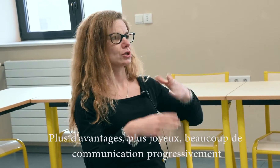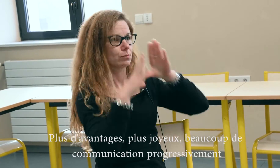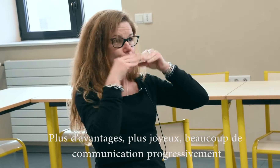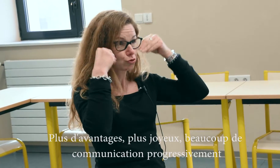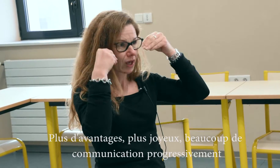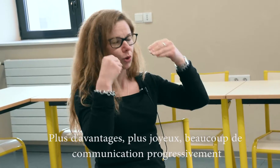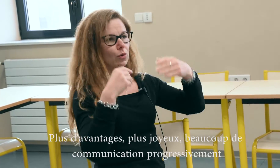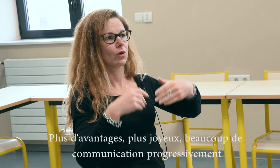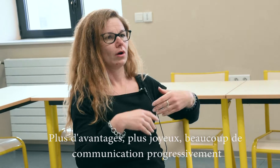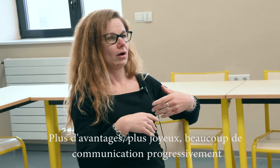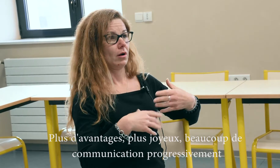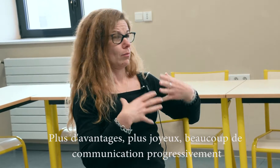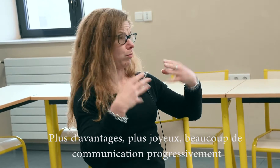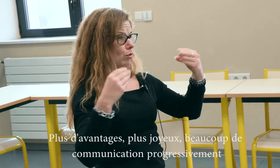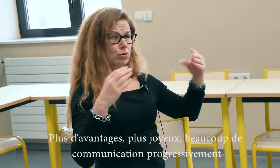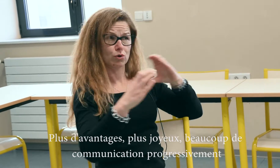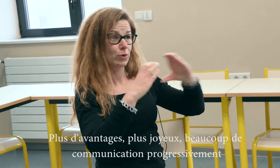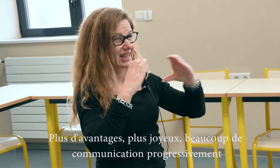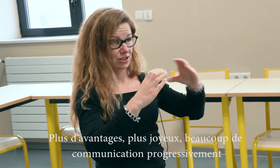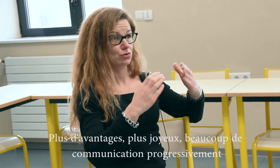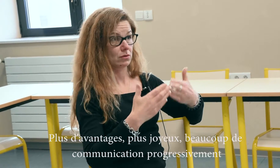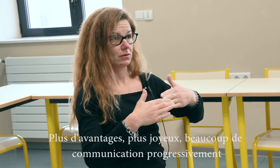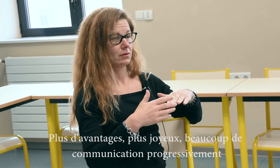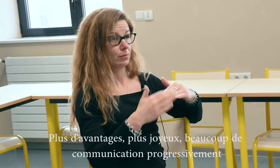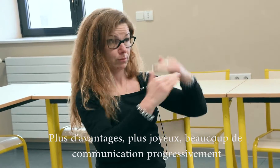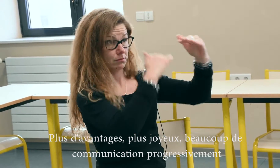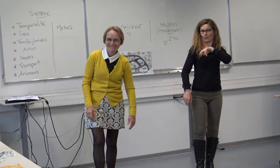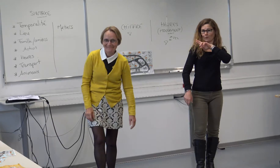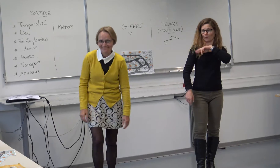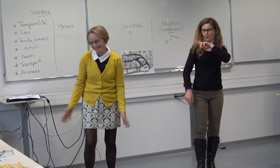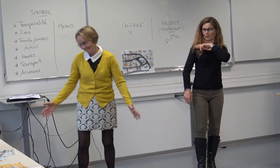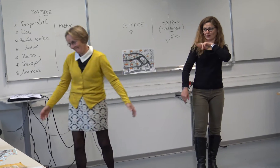plus soigneux, beaucoup de communication, progressivement.